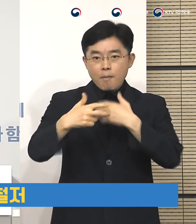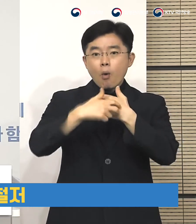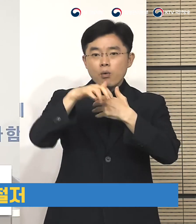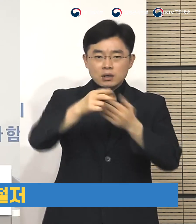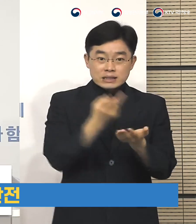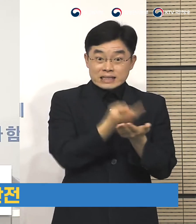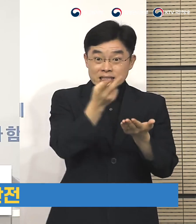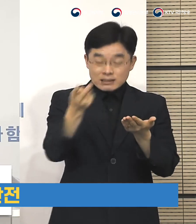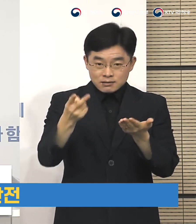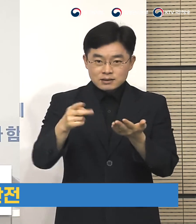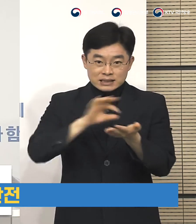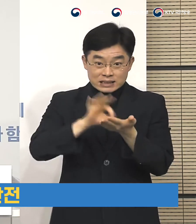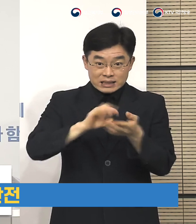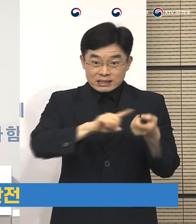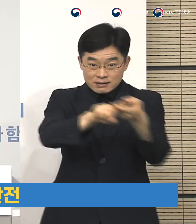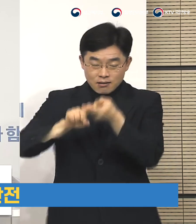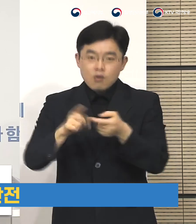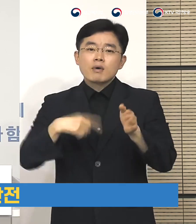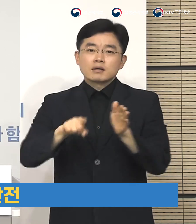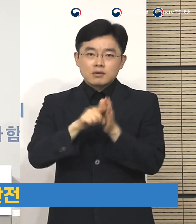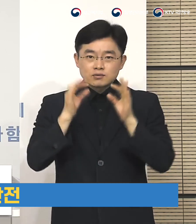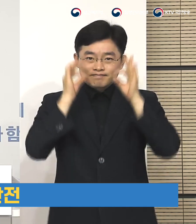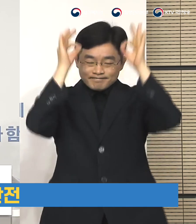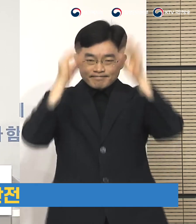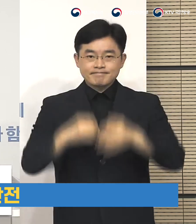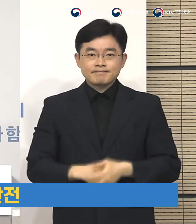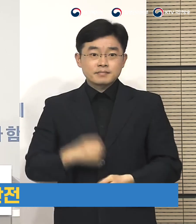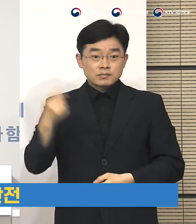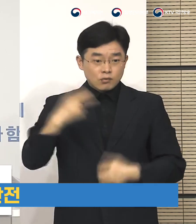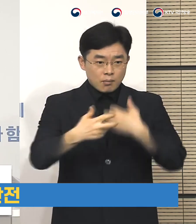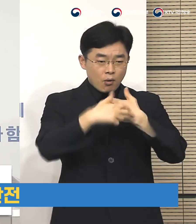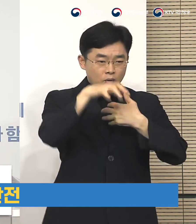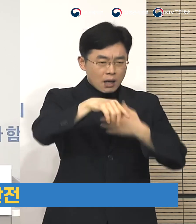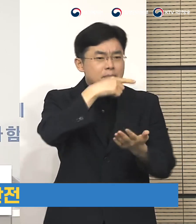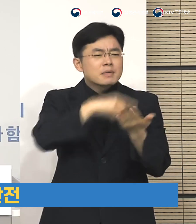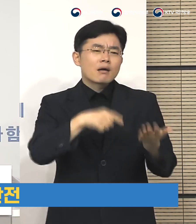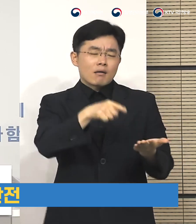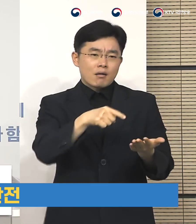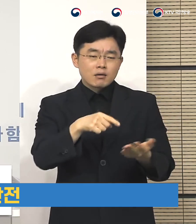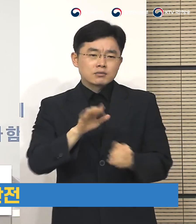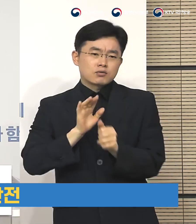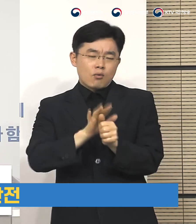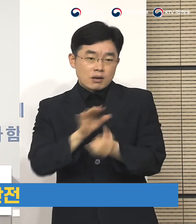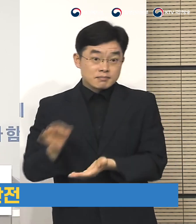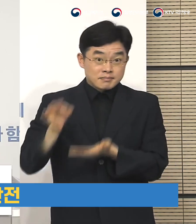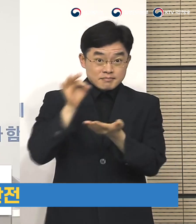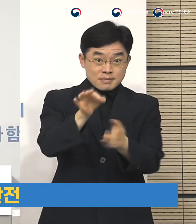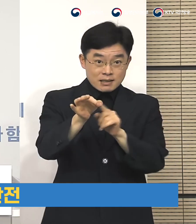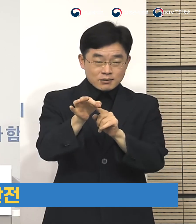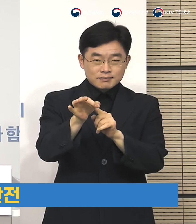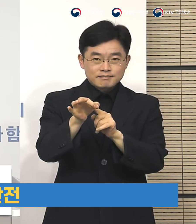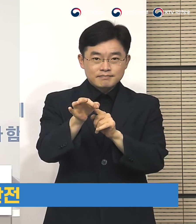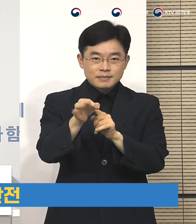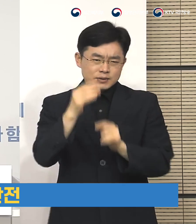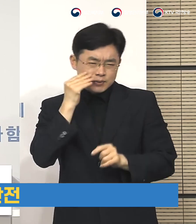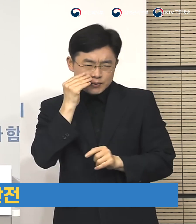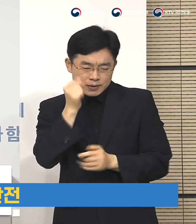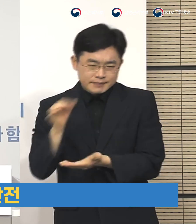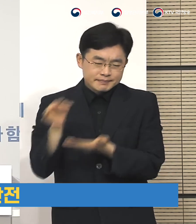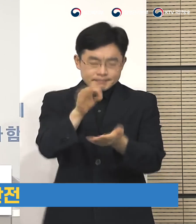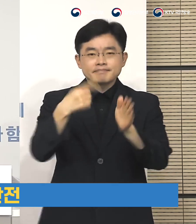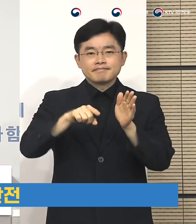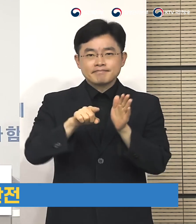것입니다. 진행 중인 의료기관에 대한 손실보상과 각종 재정 지원도 차질 없이